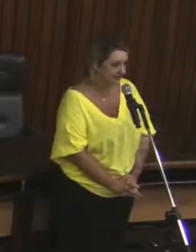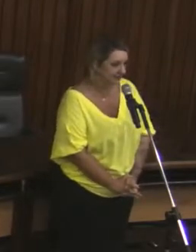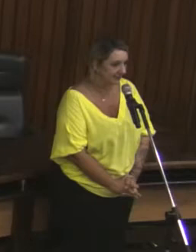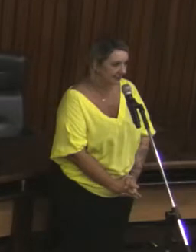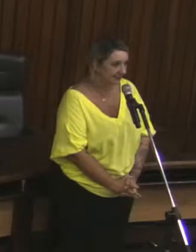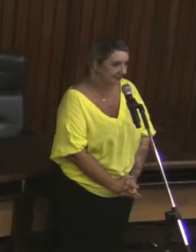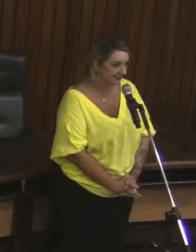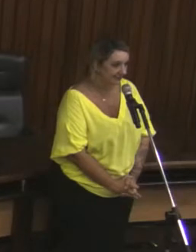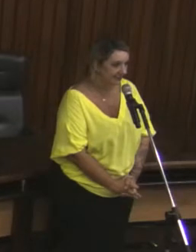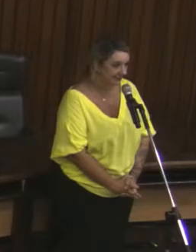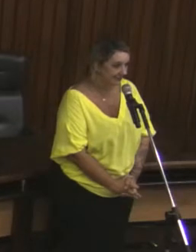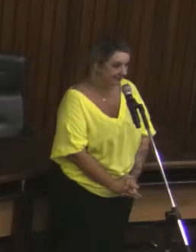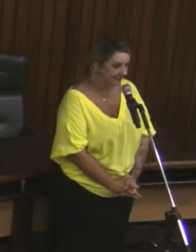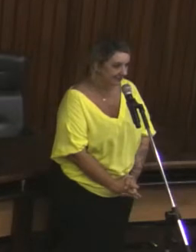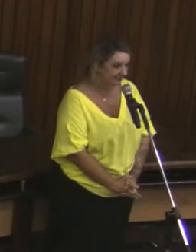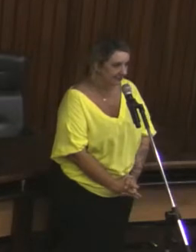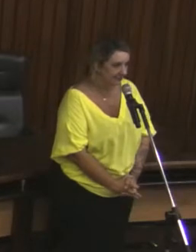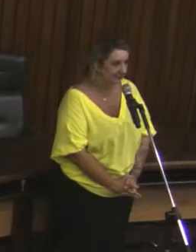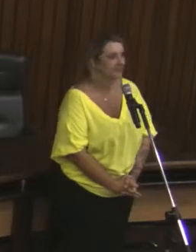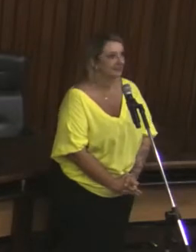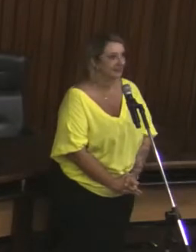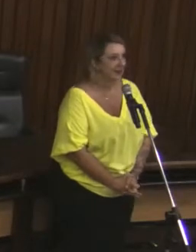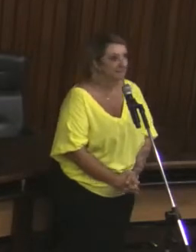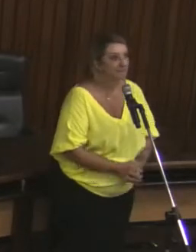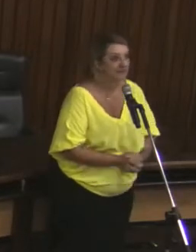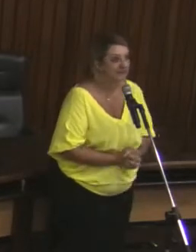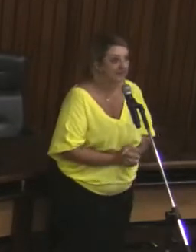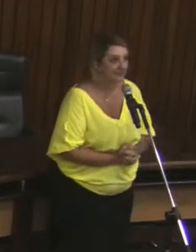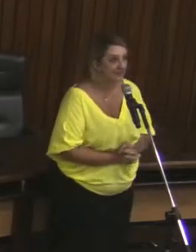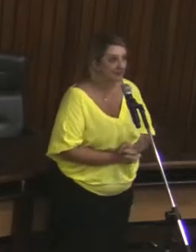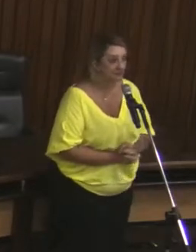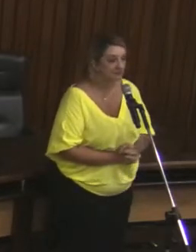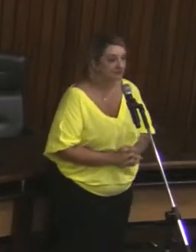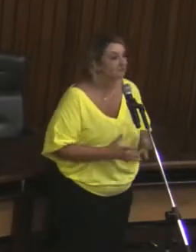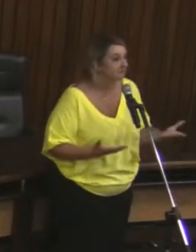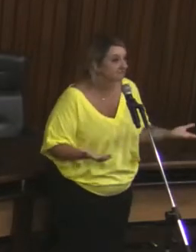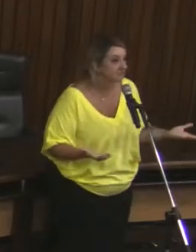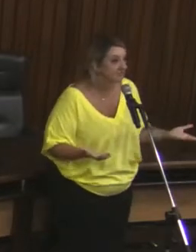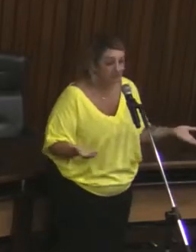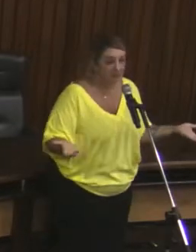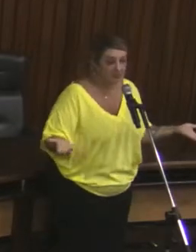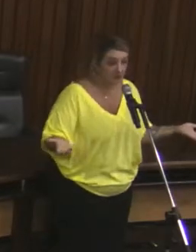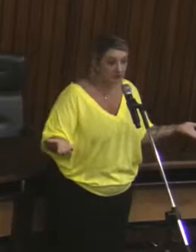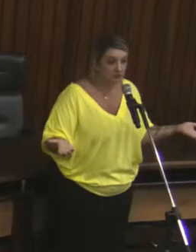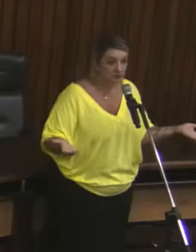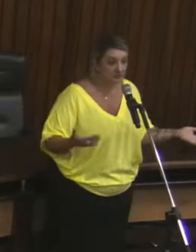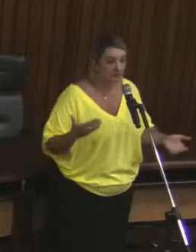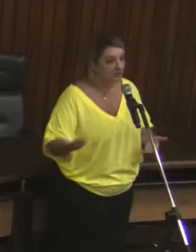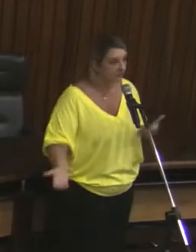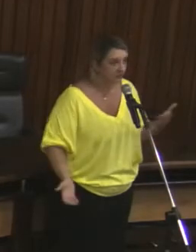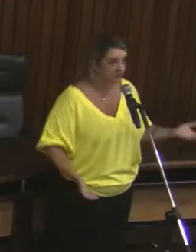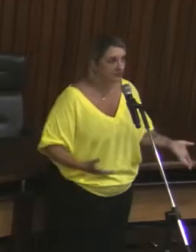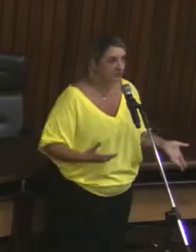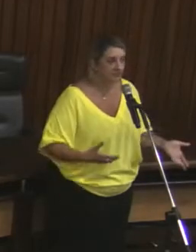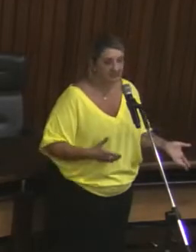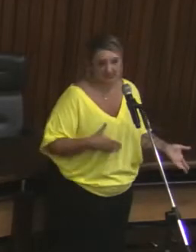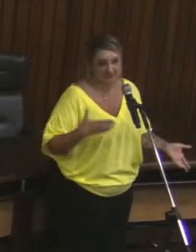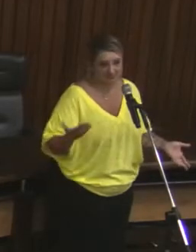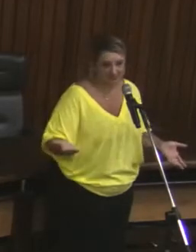cri, cri. Tá? Então, depende do surdo, né? Depende da surdez, se ele vai ter a